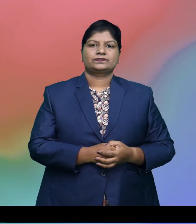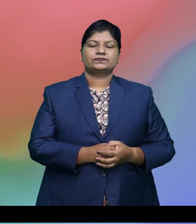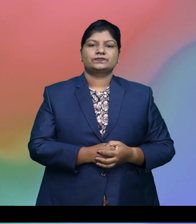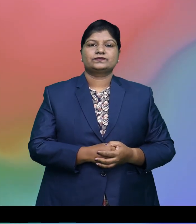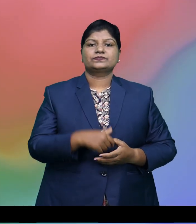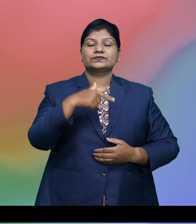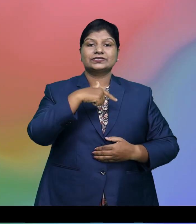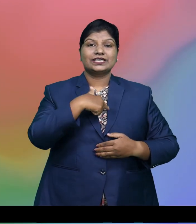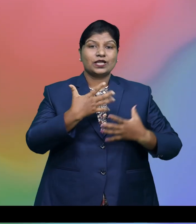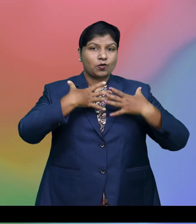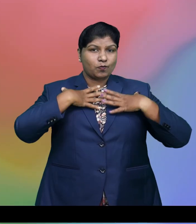డయాస్టోలిక్ ఒత్తిడి,